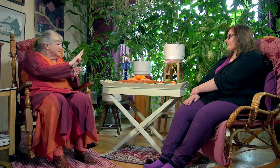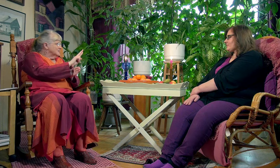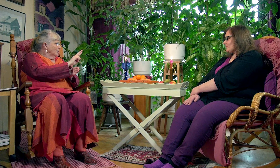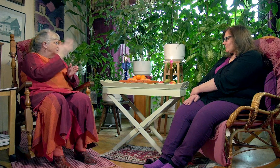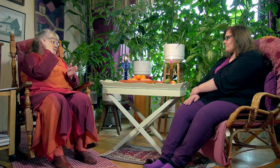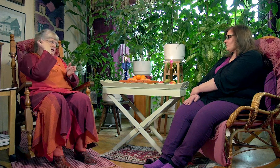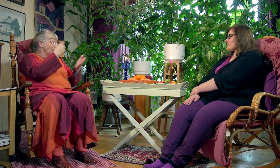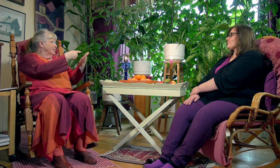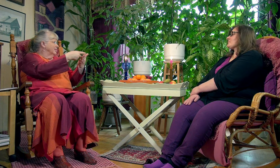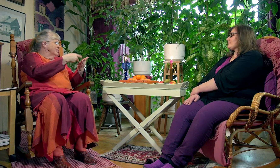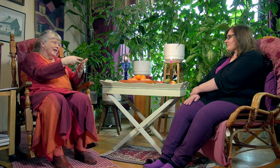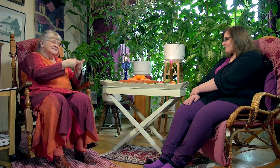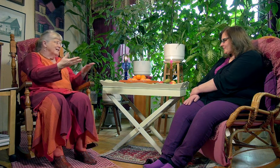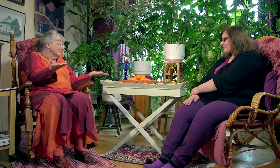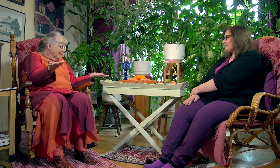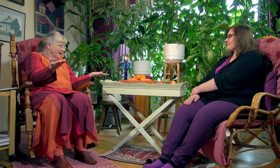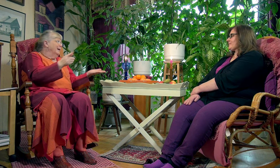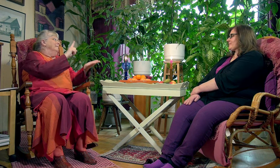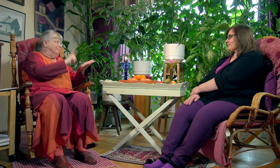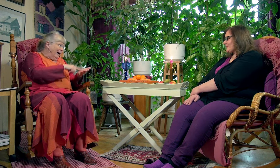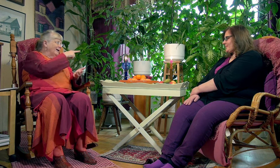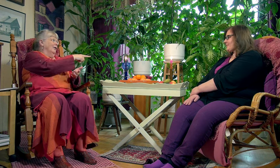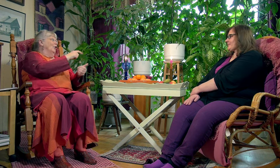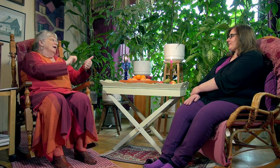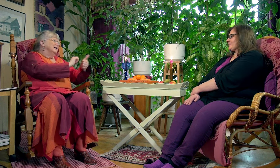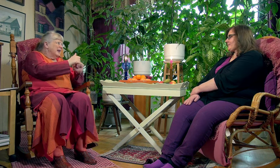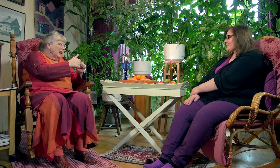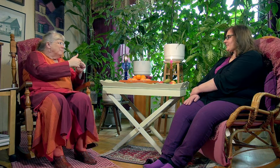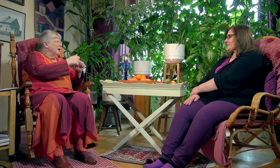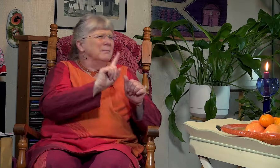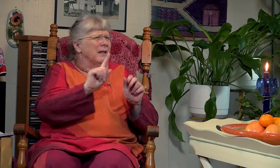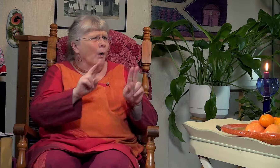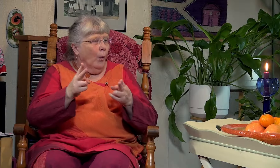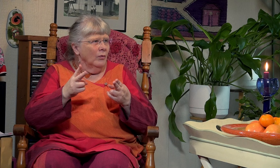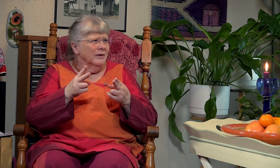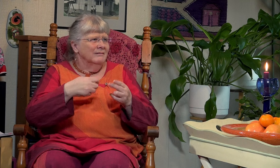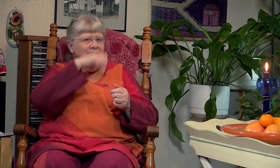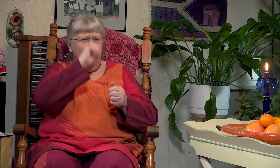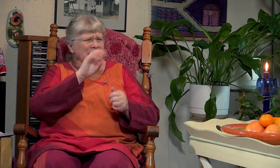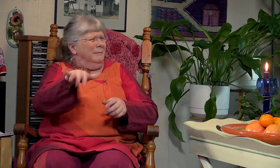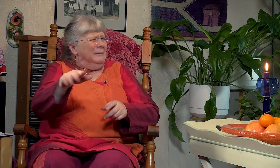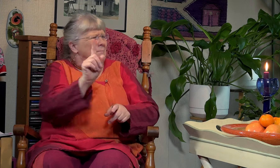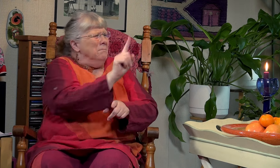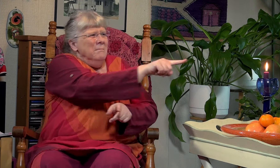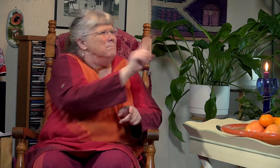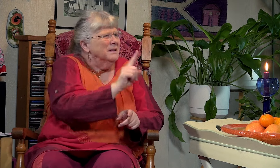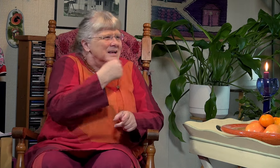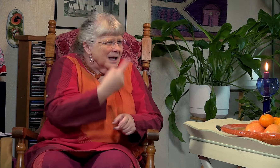Ja 60-luvulla, kun televisio tuli, niin ei ollut mitään tekstityksiä. Eli kaikki tällaiset kilpailut, uutiset, kaikkea,